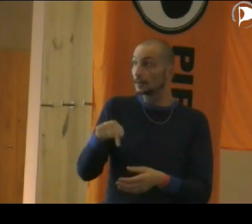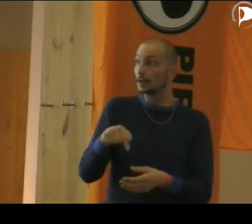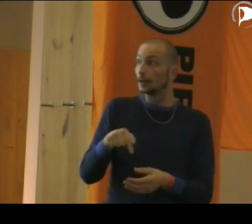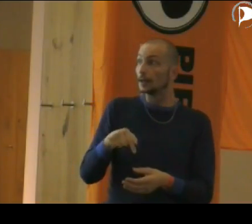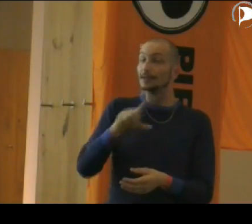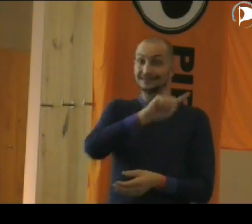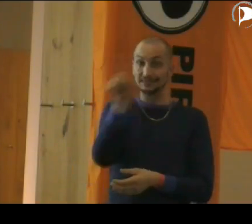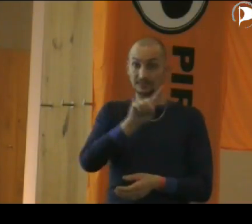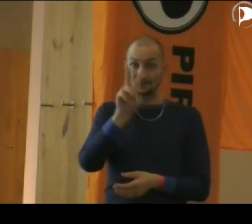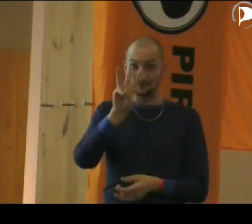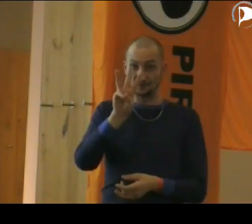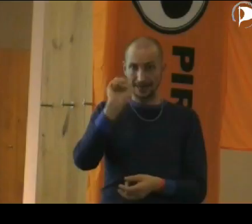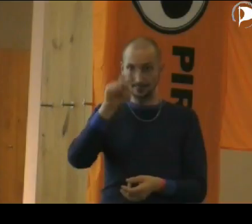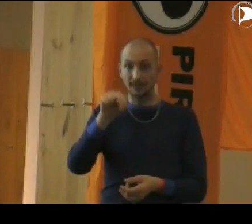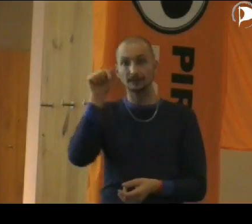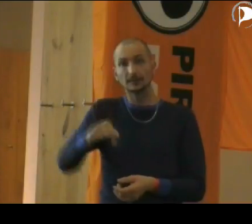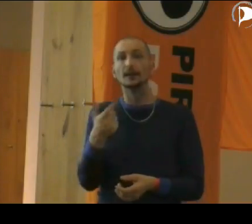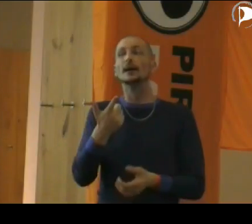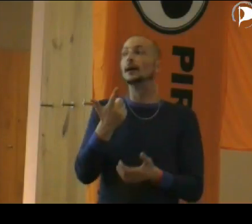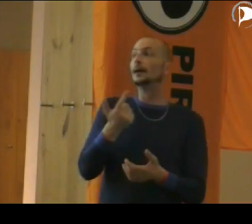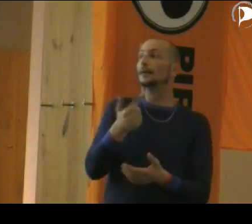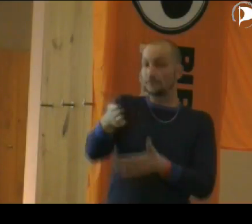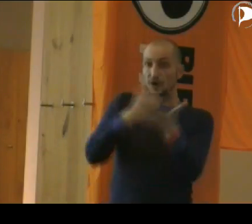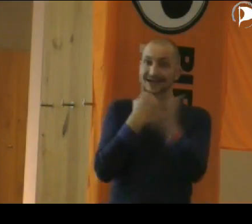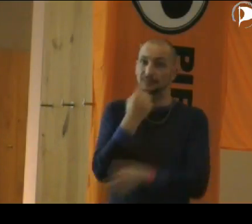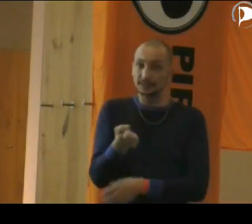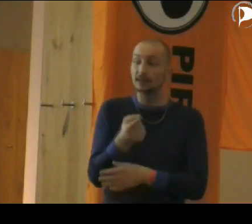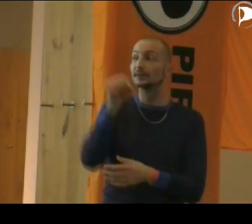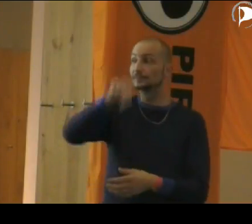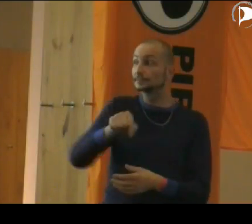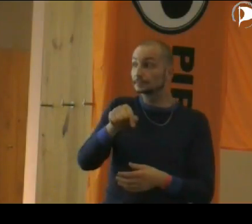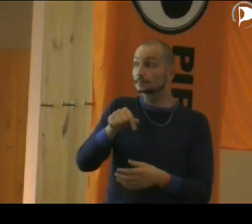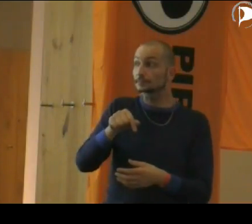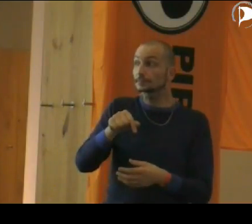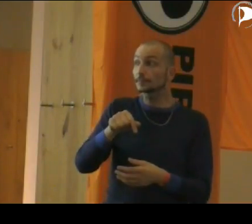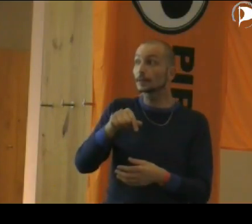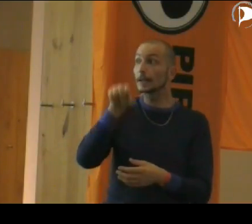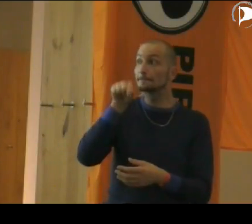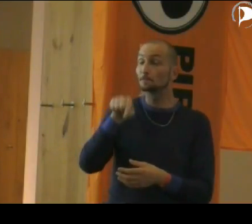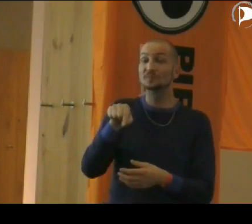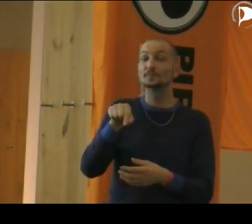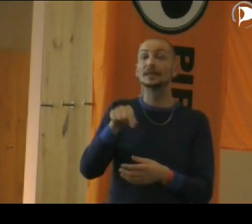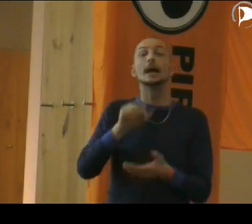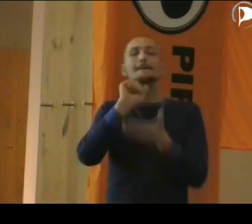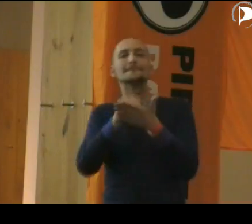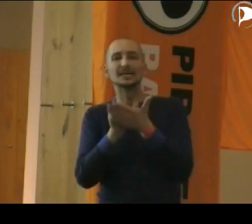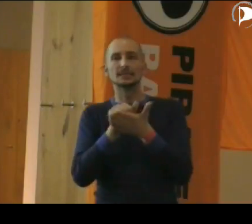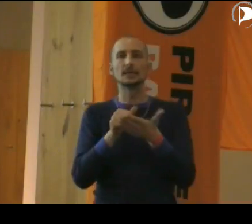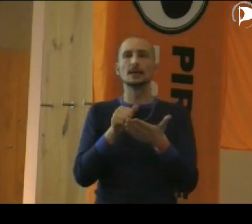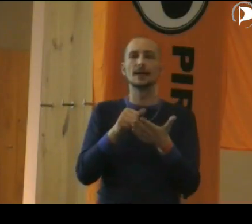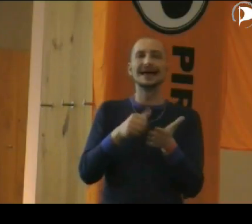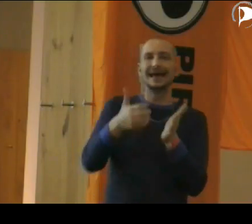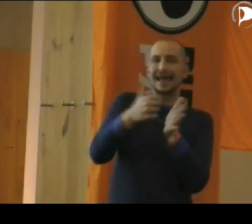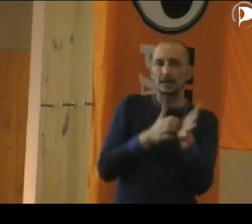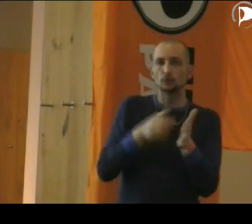thomas auslegen reaktionen auf kommunaler ebene aber auch große nation hier ist also dringend auf landes und bundesebene